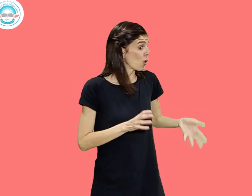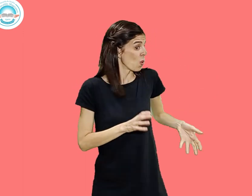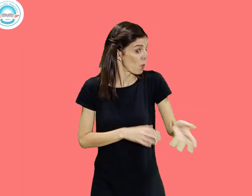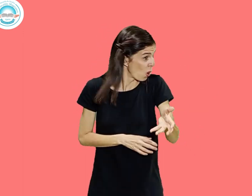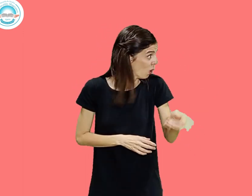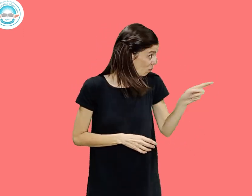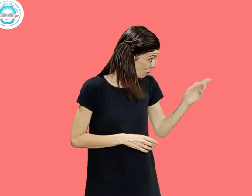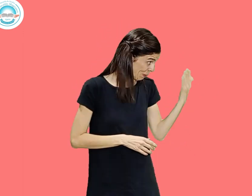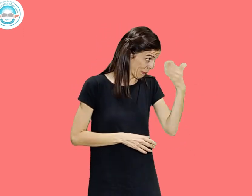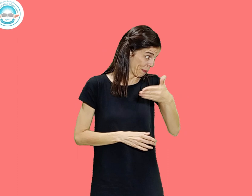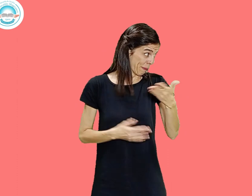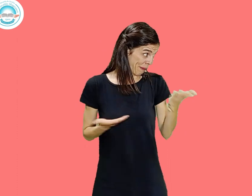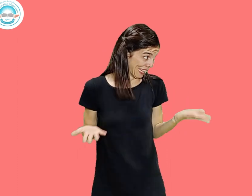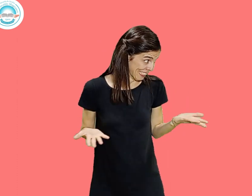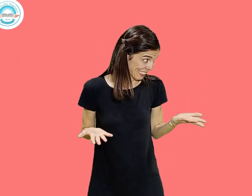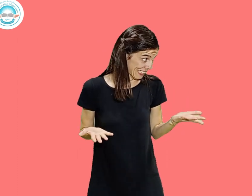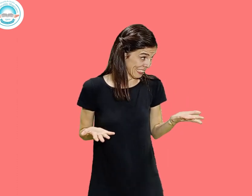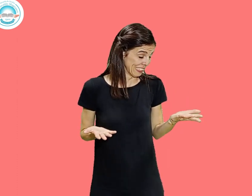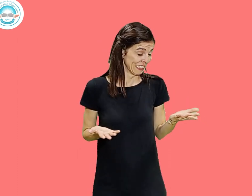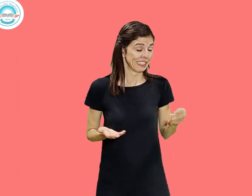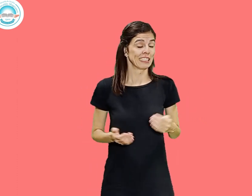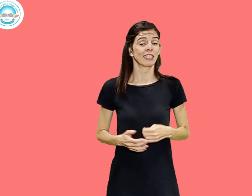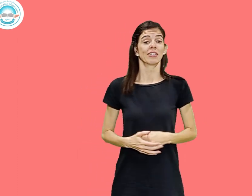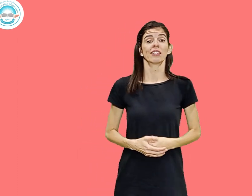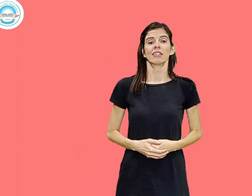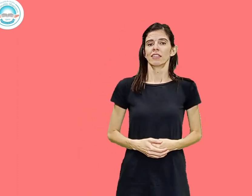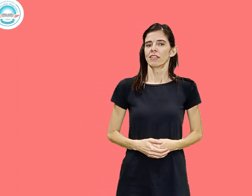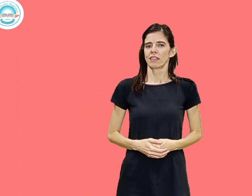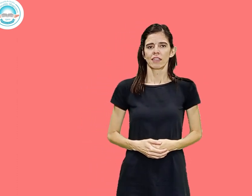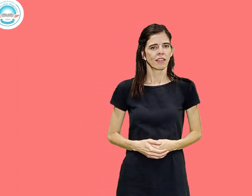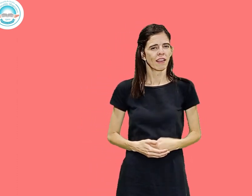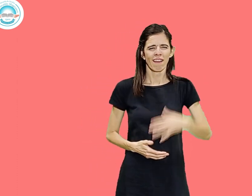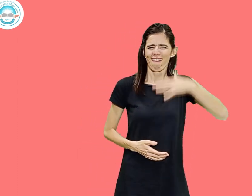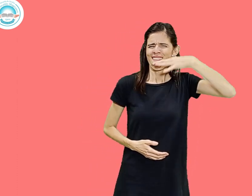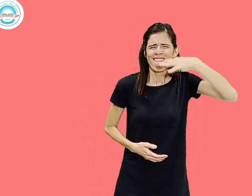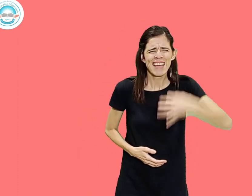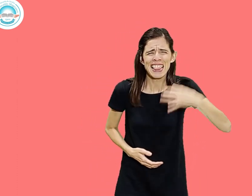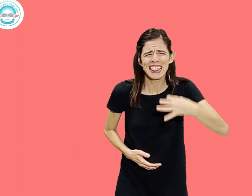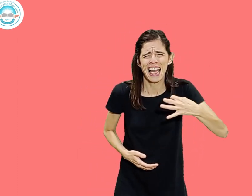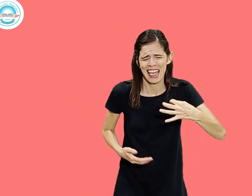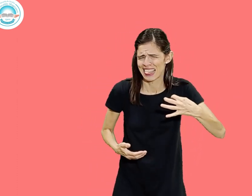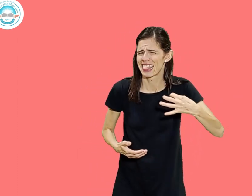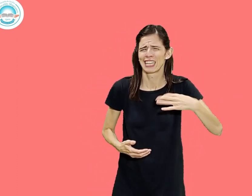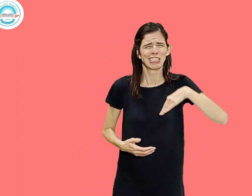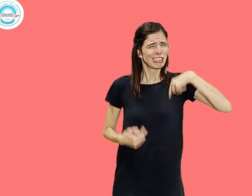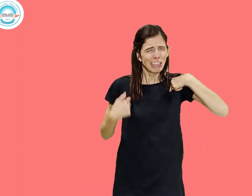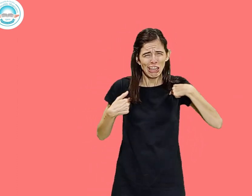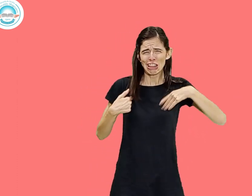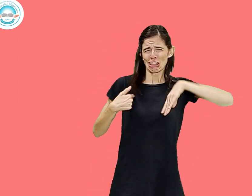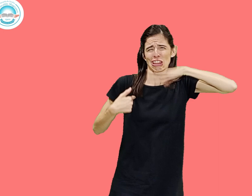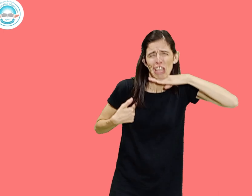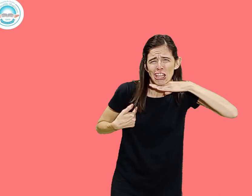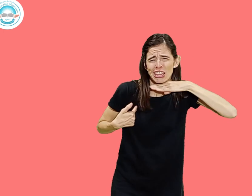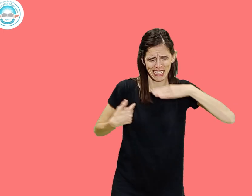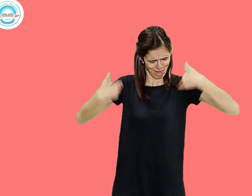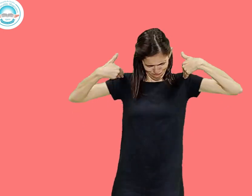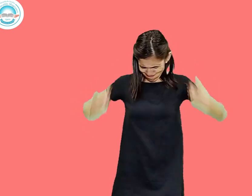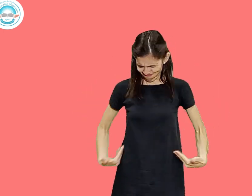invitación para mi cumple lo hago el viernes en el Bowling vas a ir odio